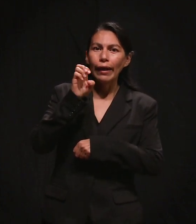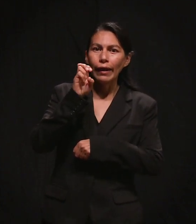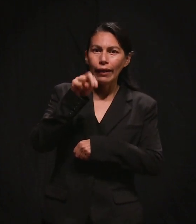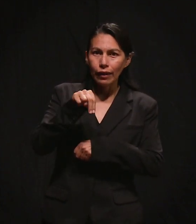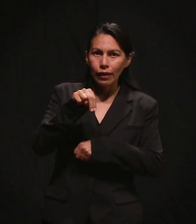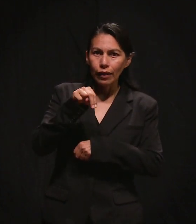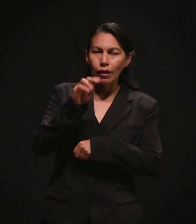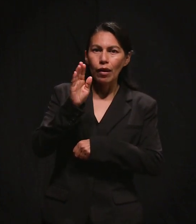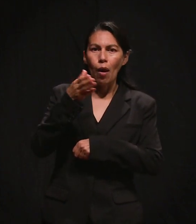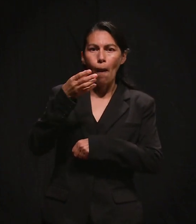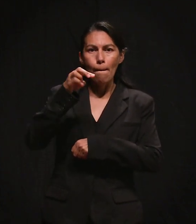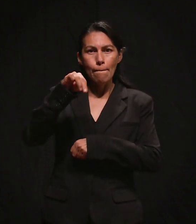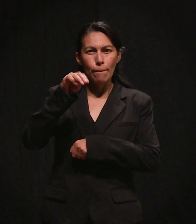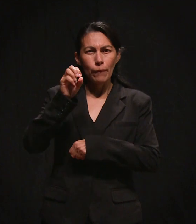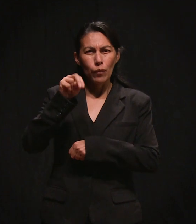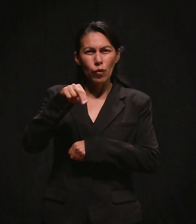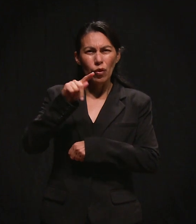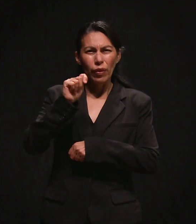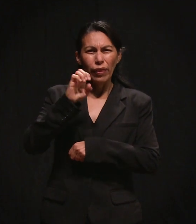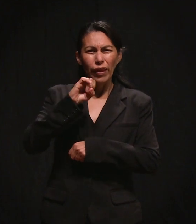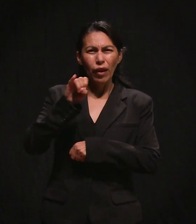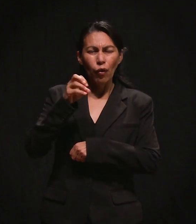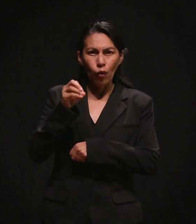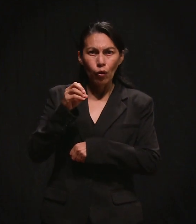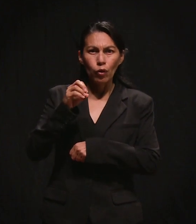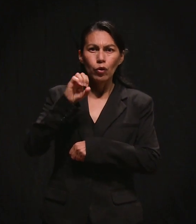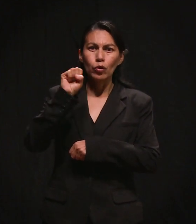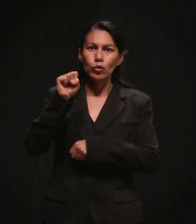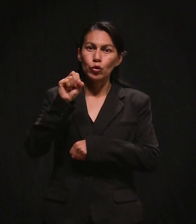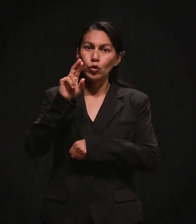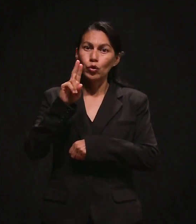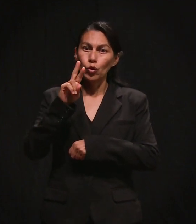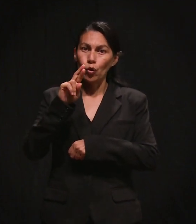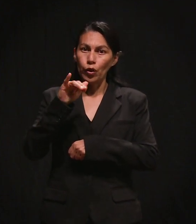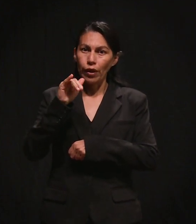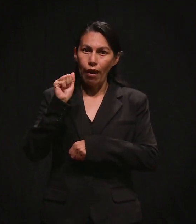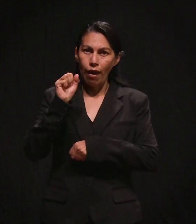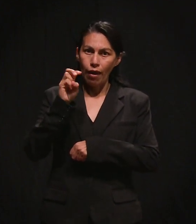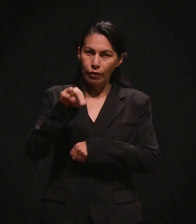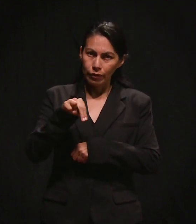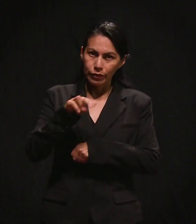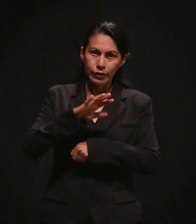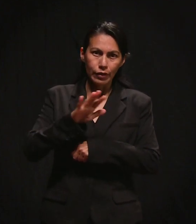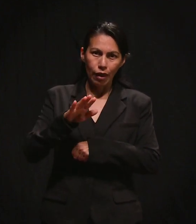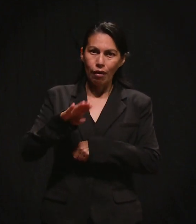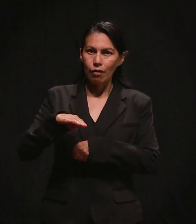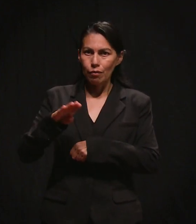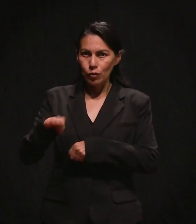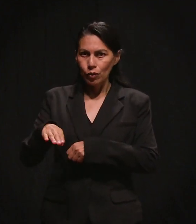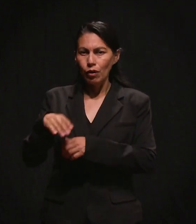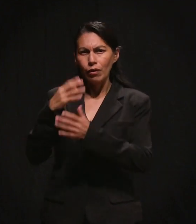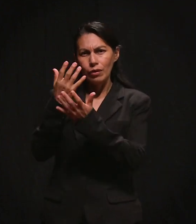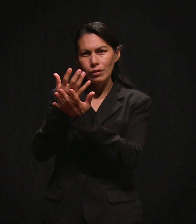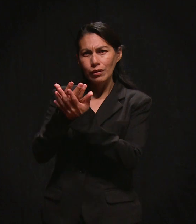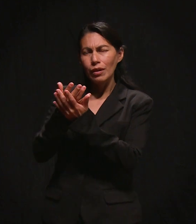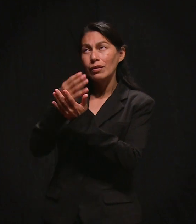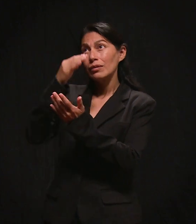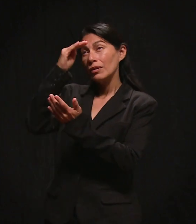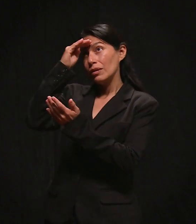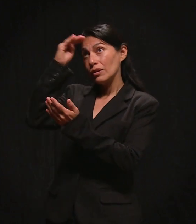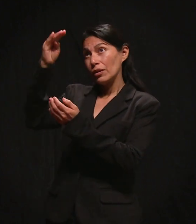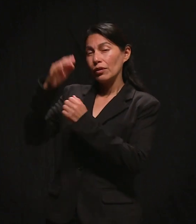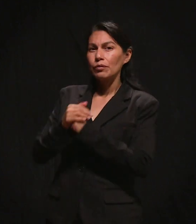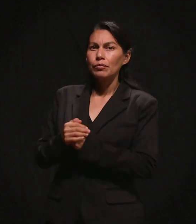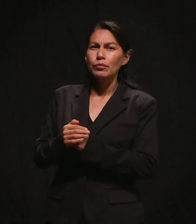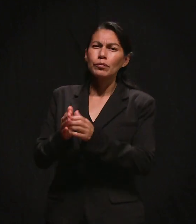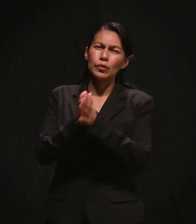Suriano. Pues esta jovencita ya descansa en el Señor. Yo les pido que nos